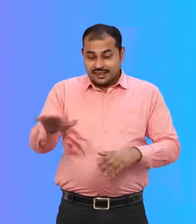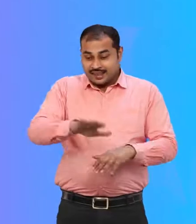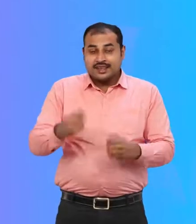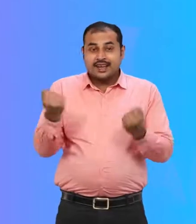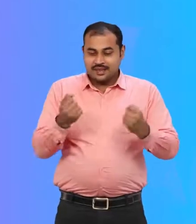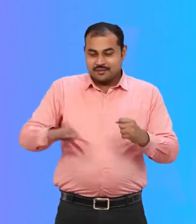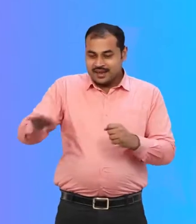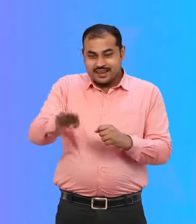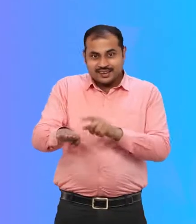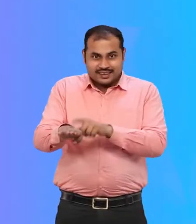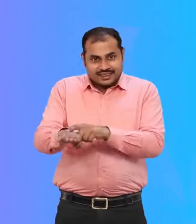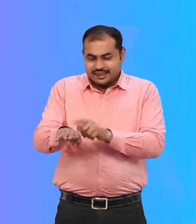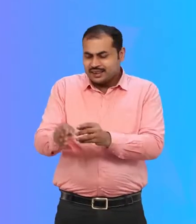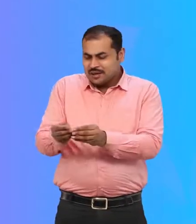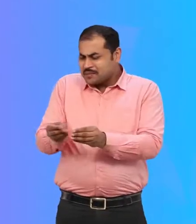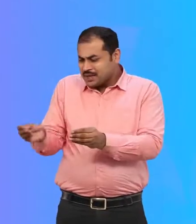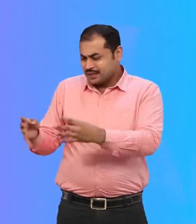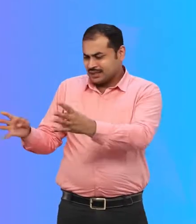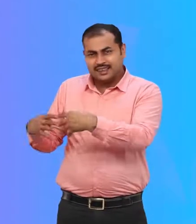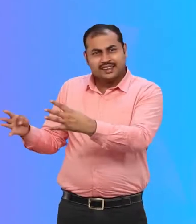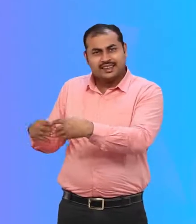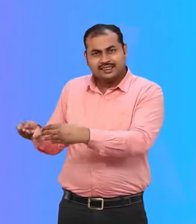कि यह पार्किंग गेट के करीब है